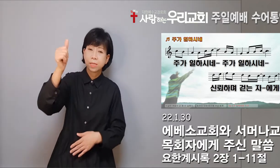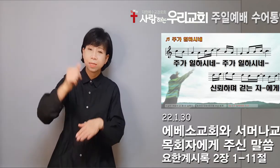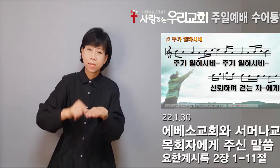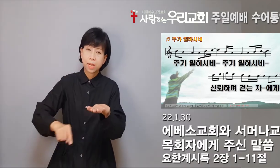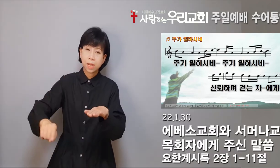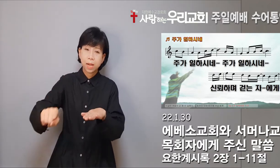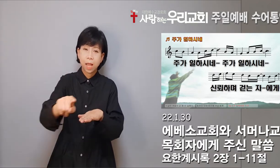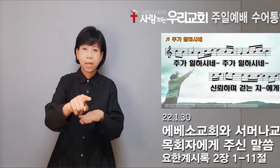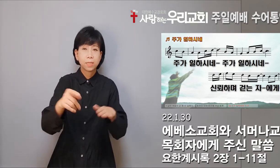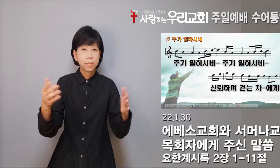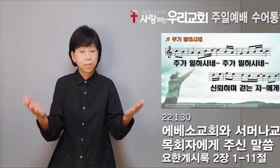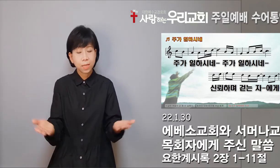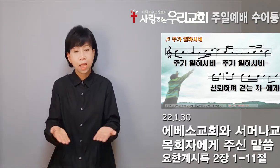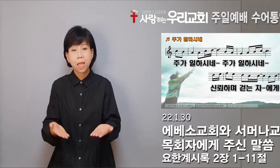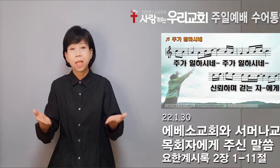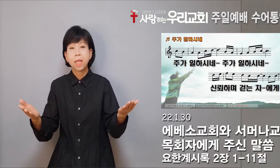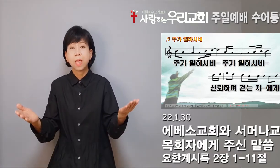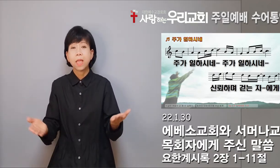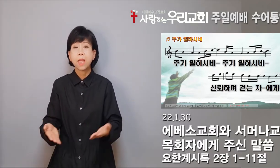주가